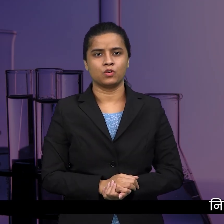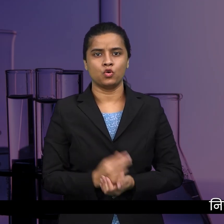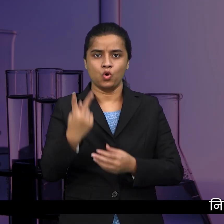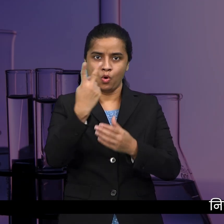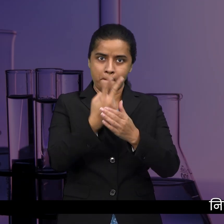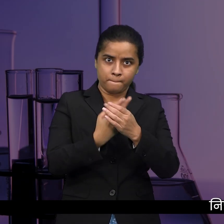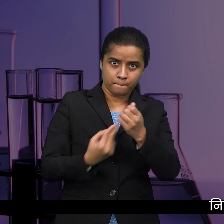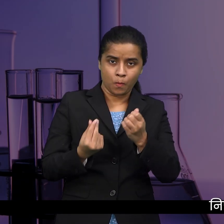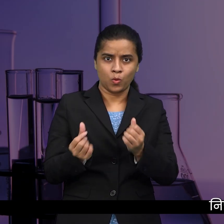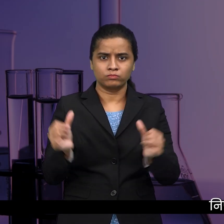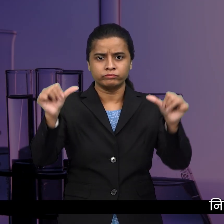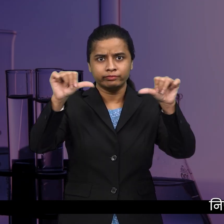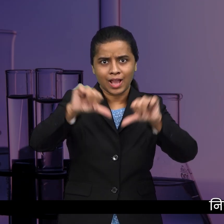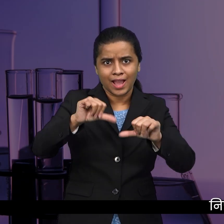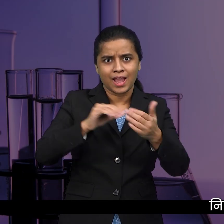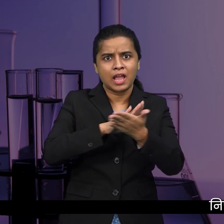निष्प्रभावीकरण,